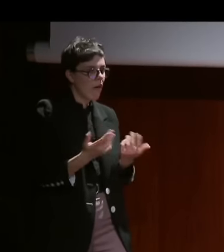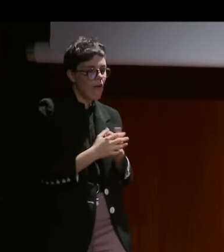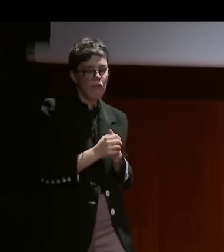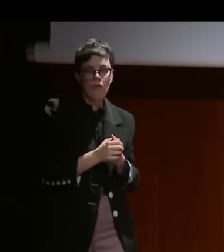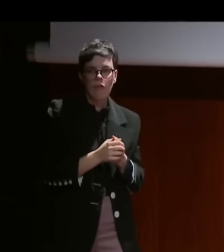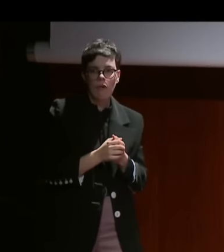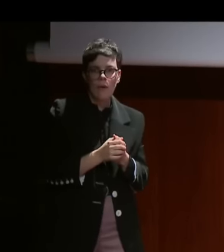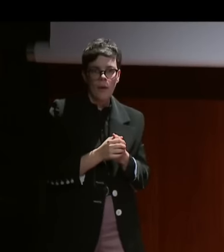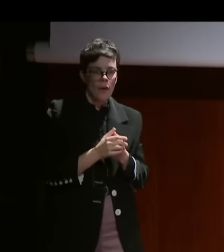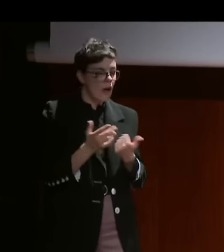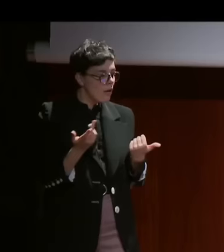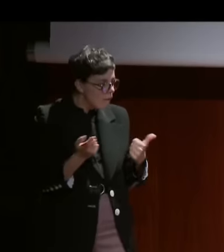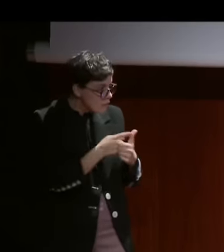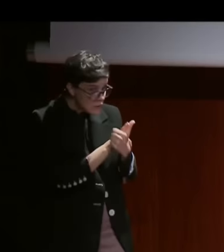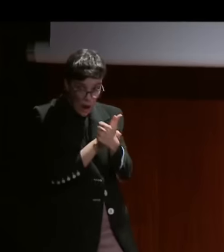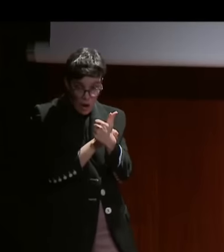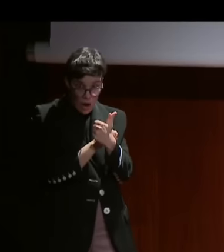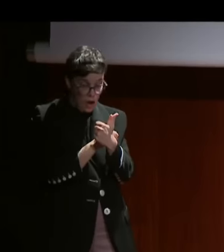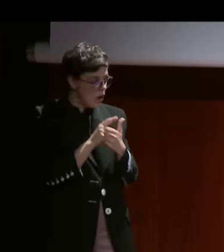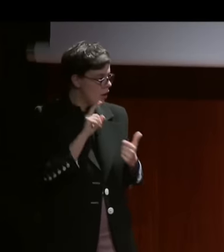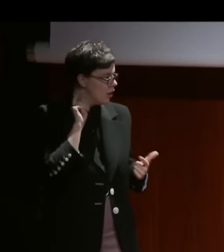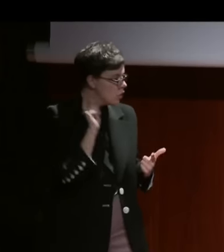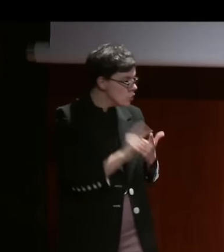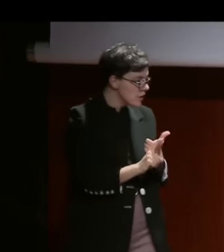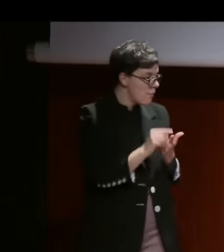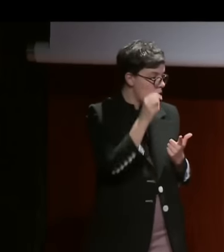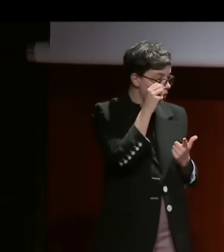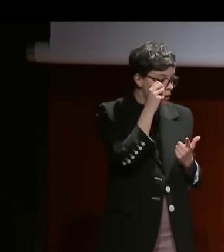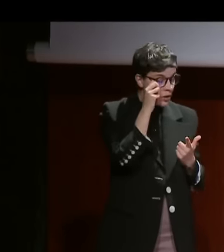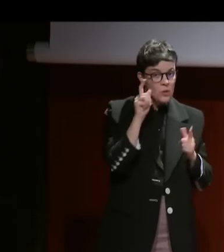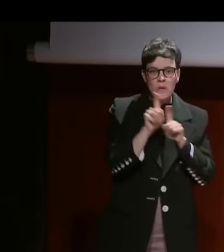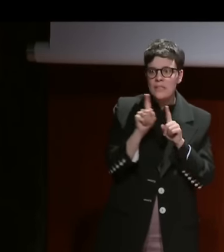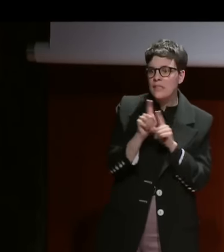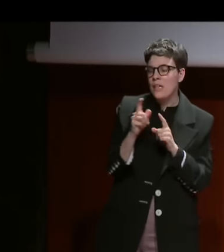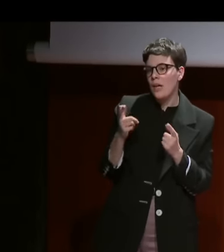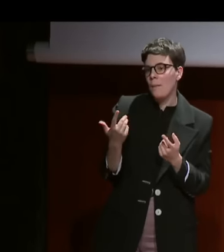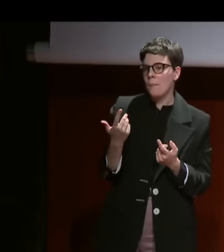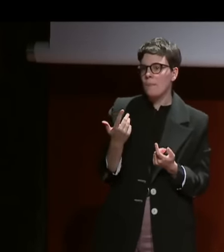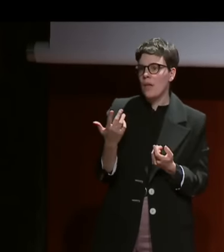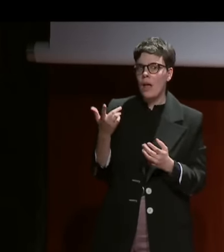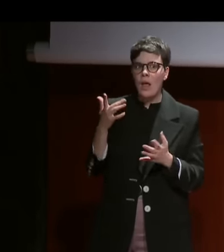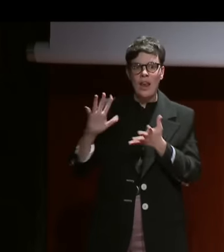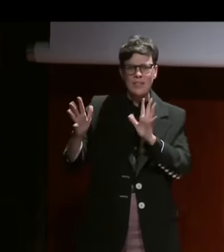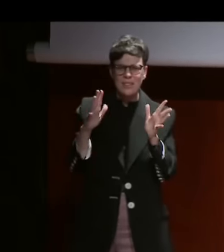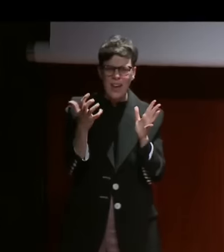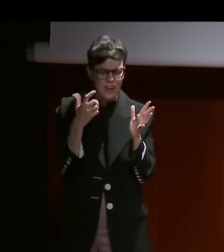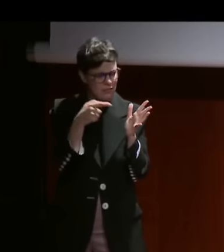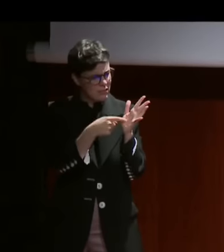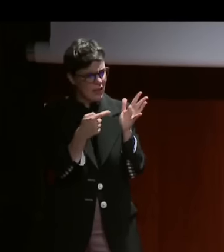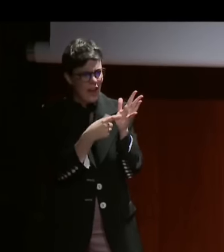vocabulaire, l'évolution du vocabulaire. D'abord, déjà, c'est une première chose.